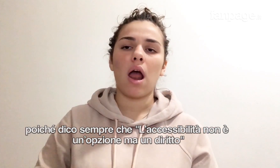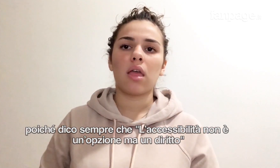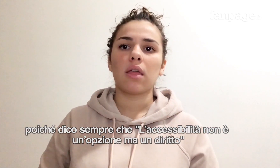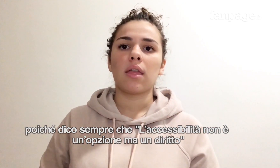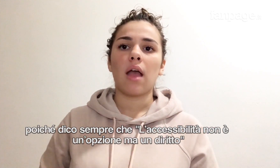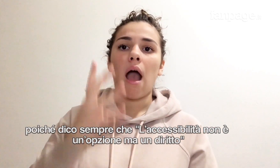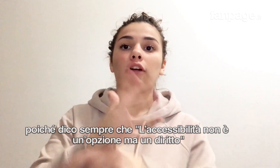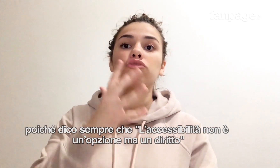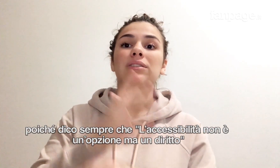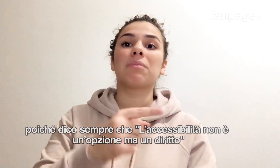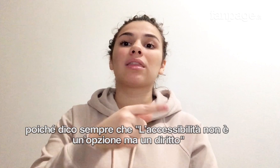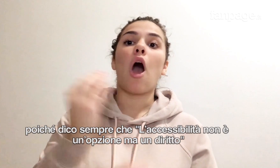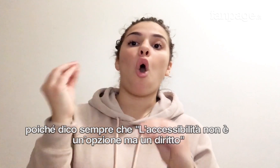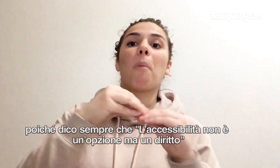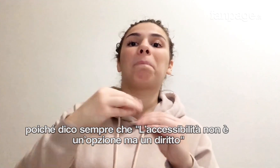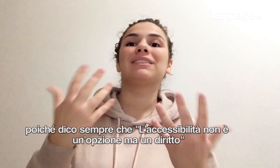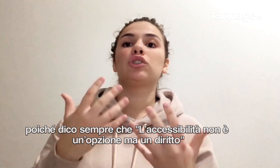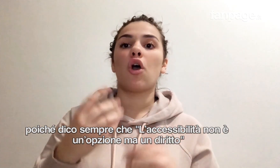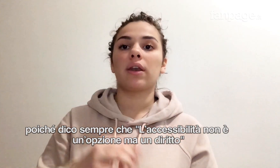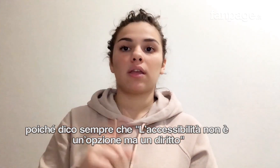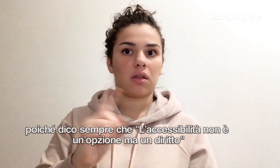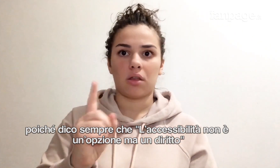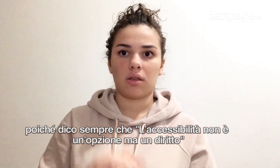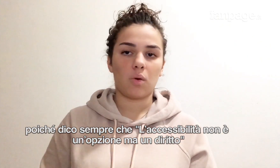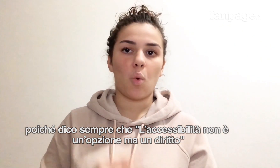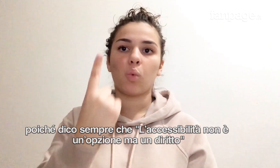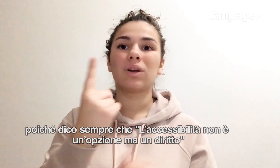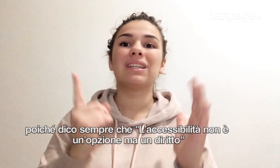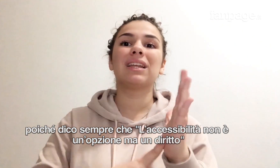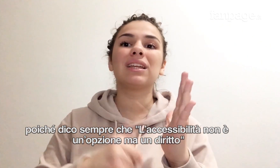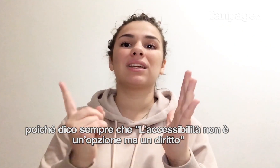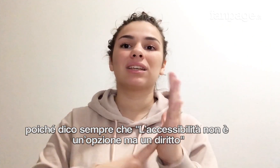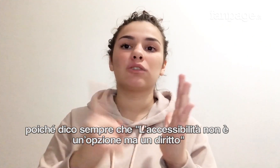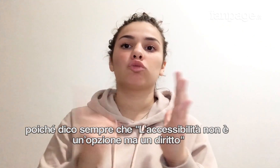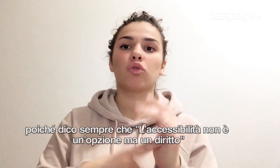l'accessibilità non è un'opzione, ma un diritto.